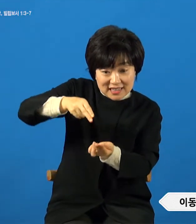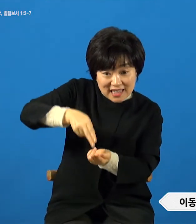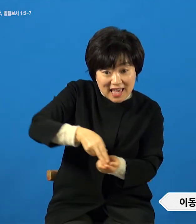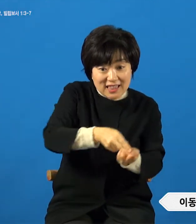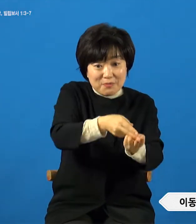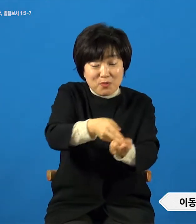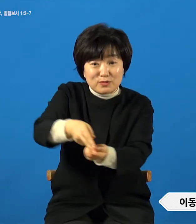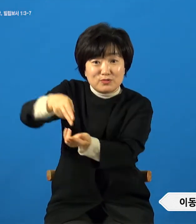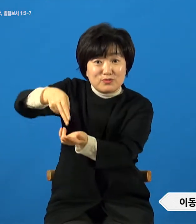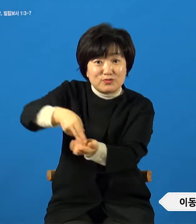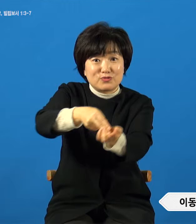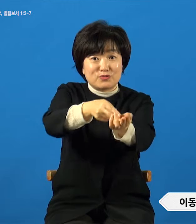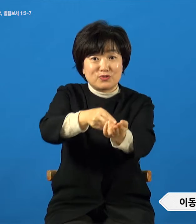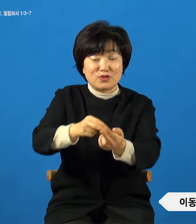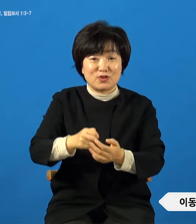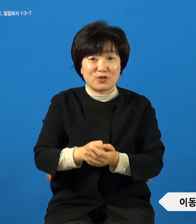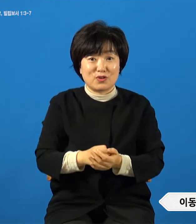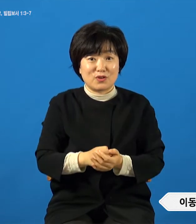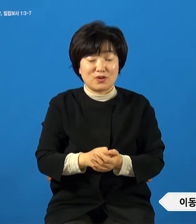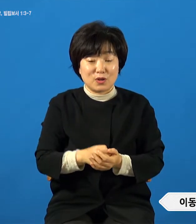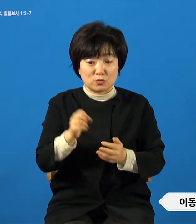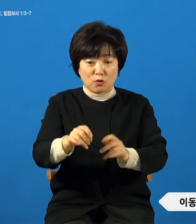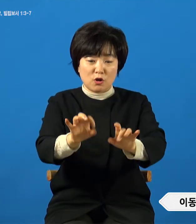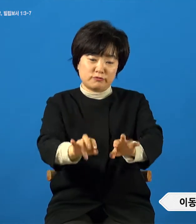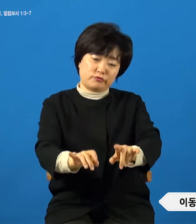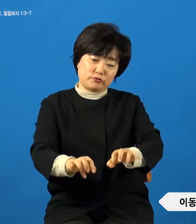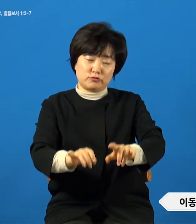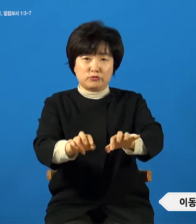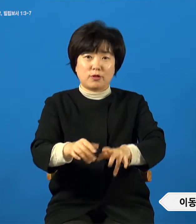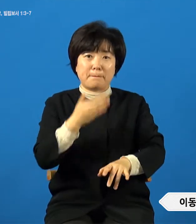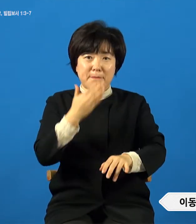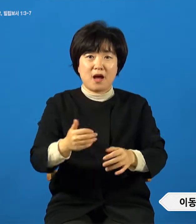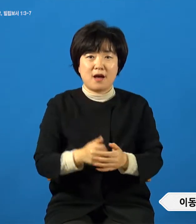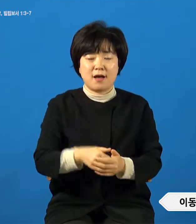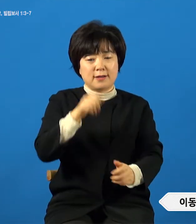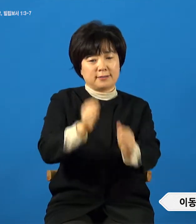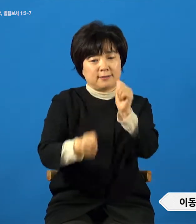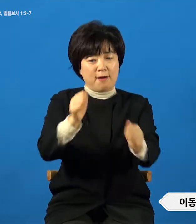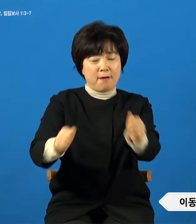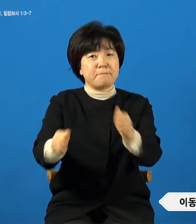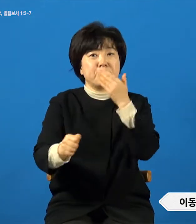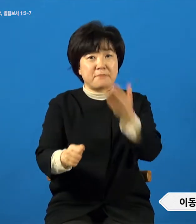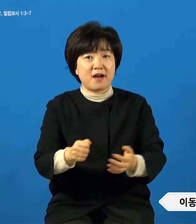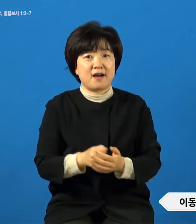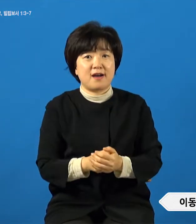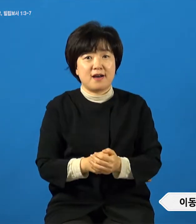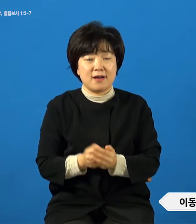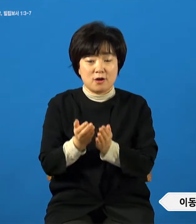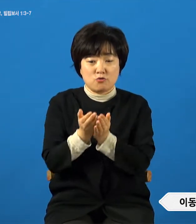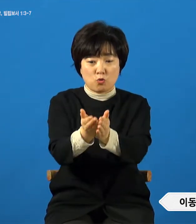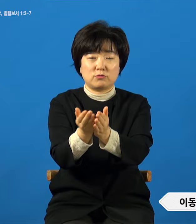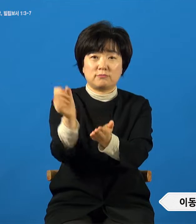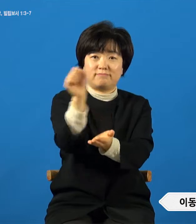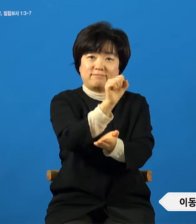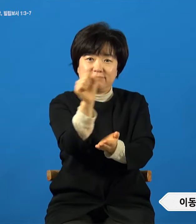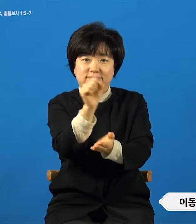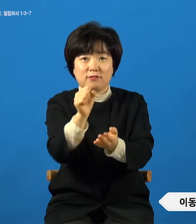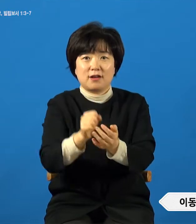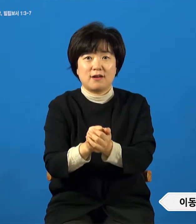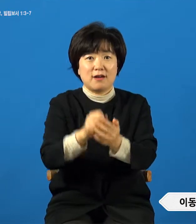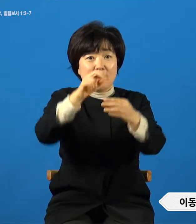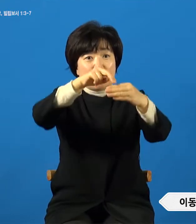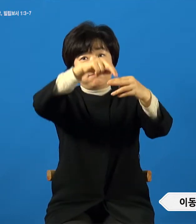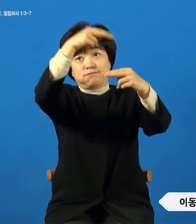1분에 43개의 단어를 타이핑합니다. 그는 드럼을 연주합니다. 요트를 운전하고 스카이 다이빙에